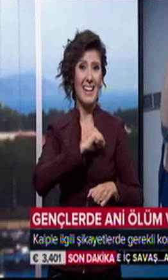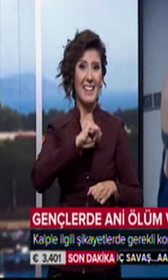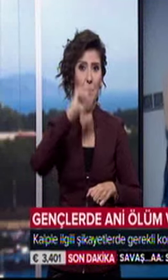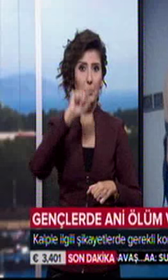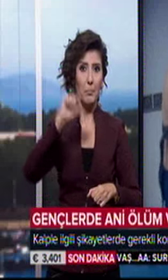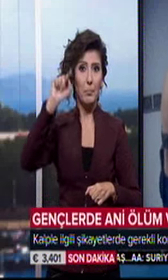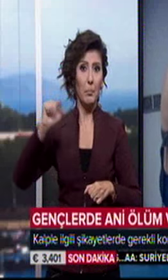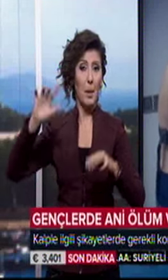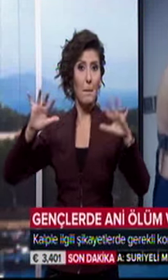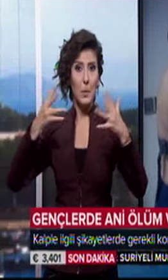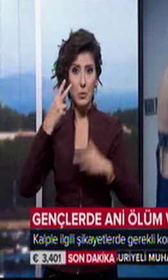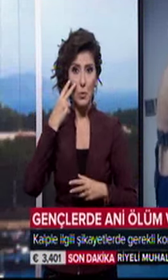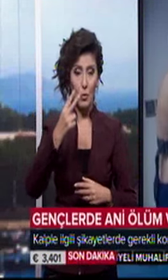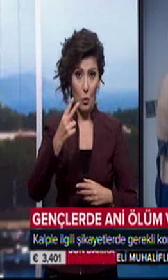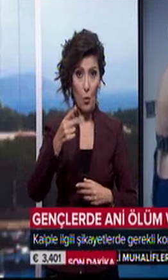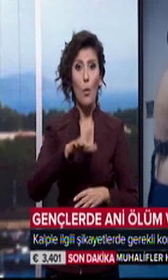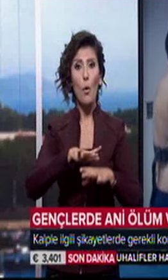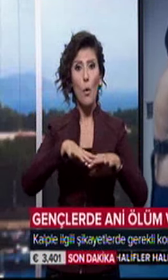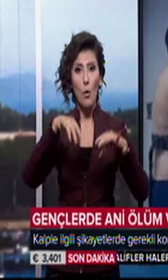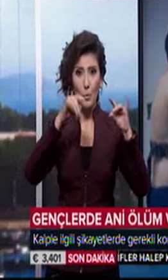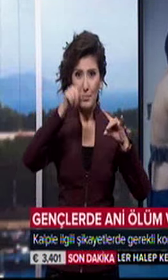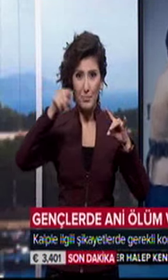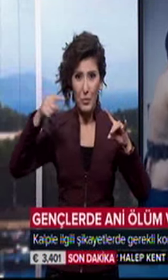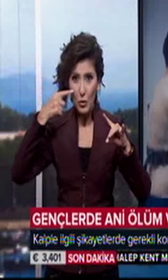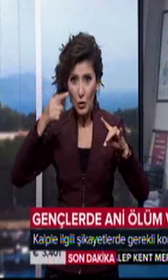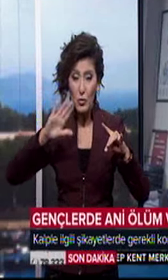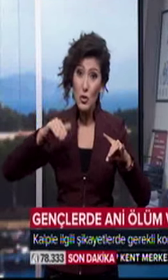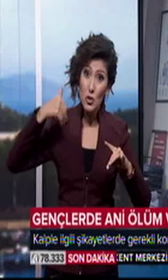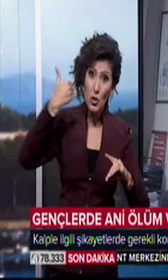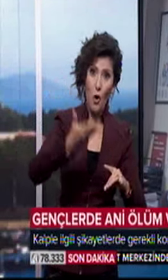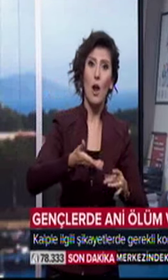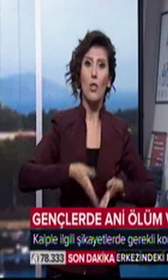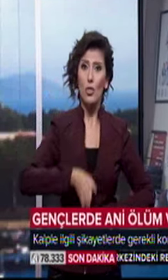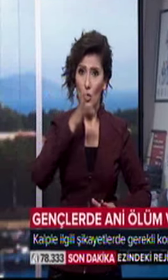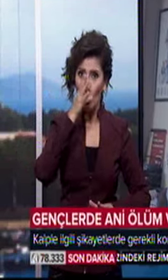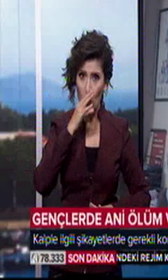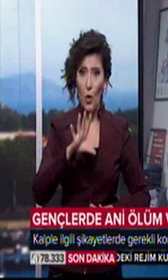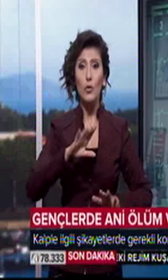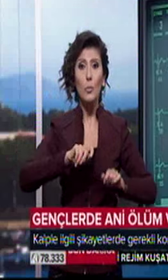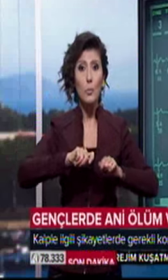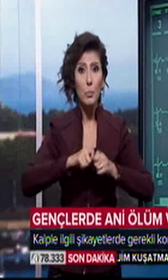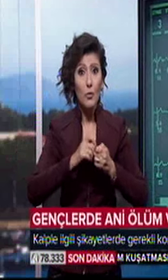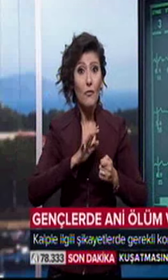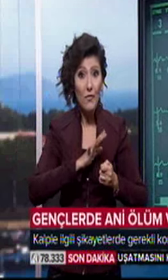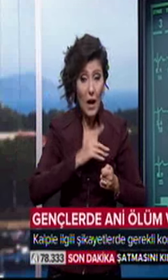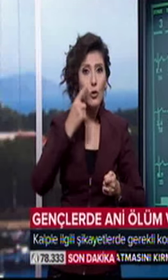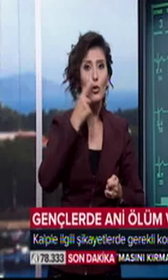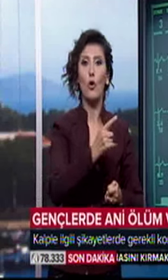bozukluğunu gösteren kalp şeridi çekildikten sonra doğuştan gelen bir ritim bozukluğuna ait bir ipucu